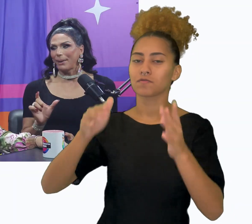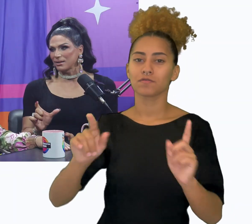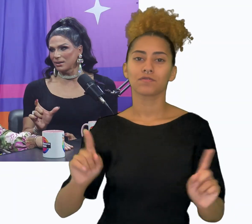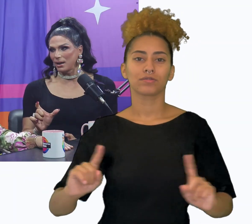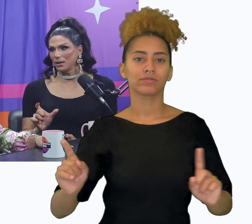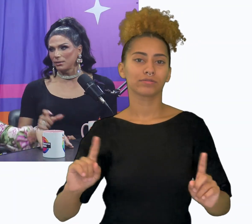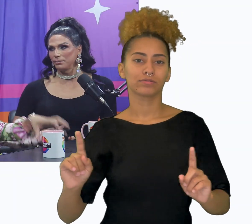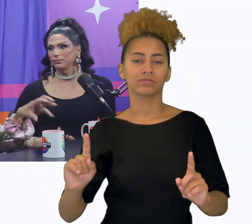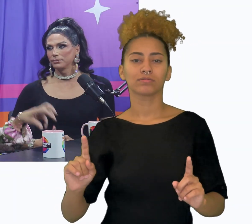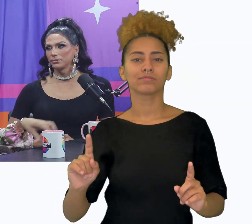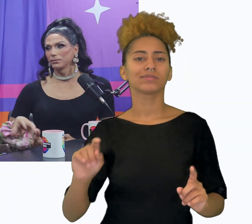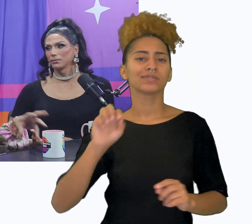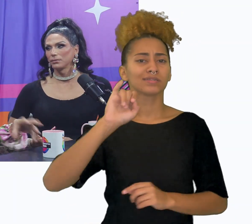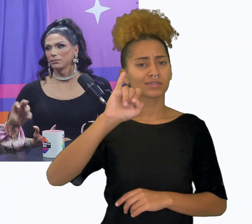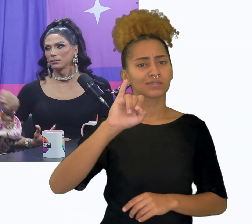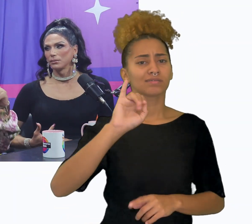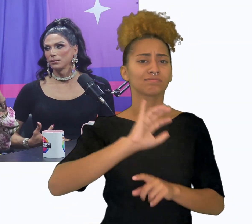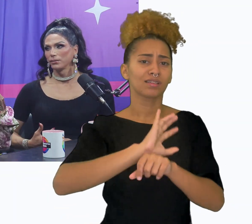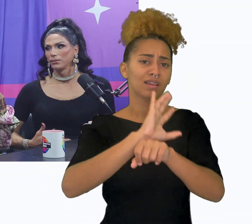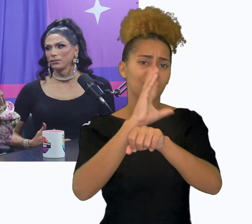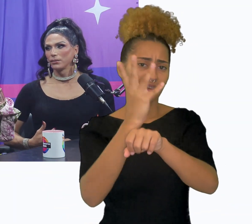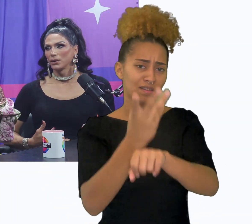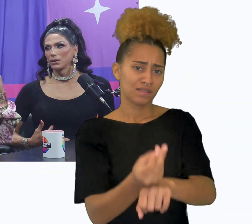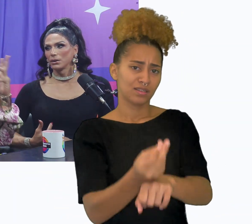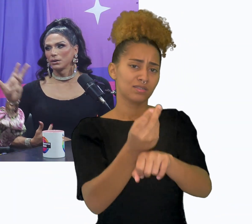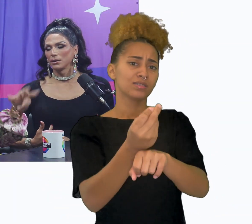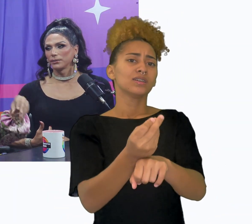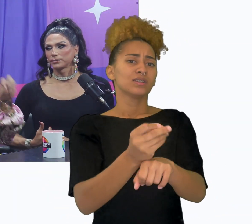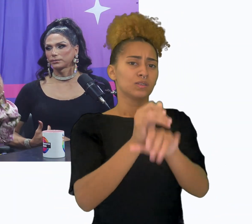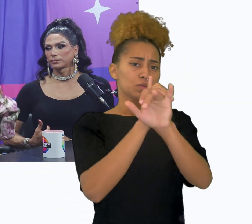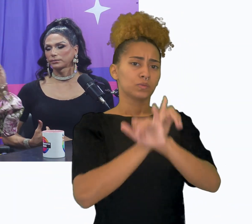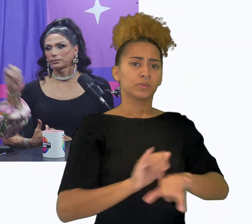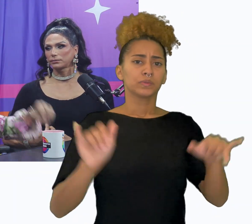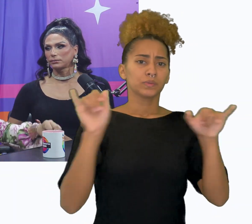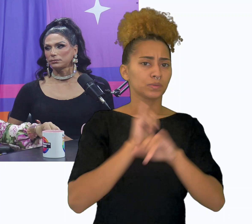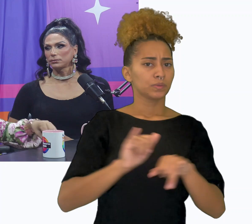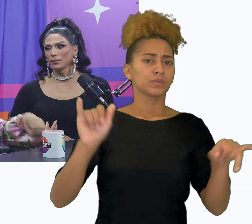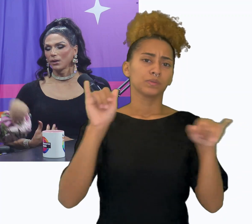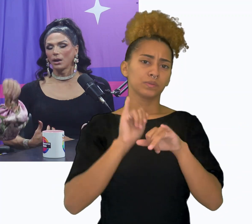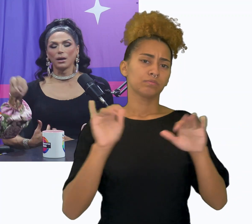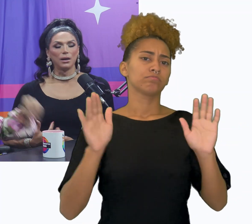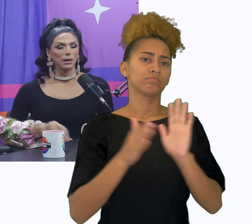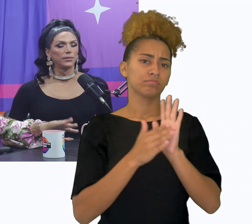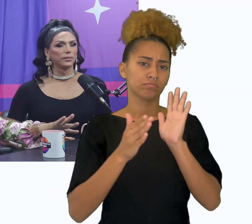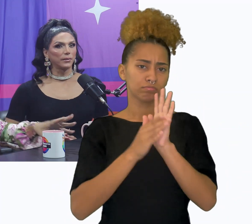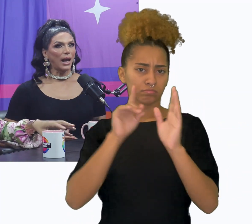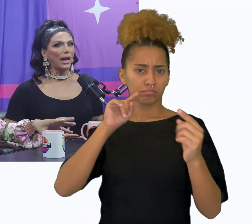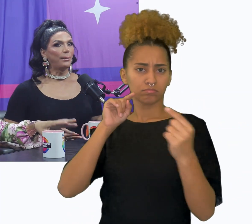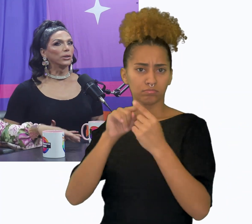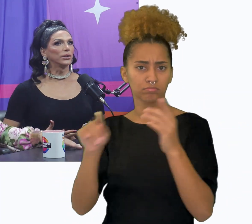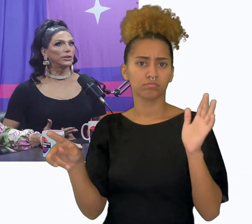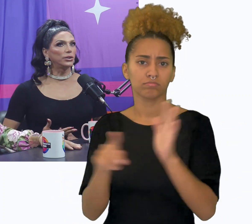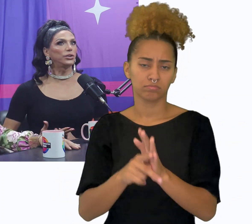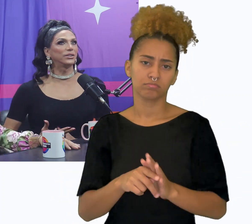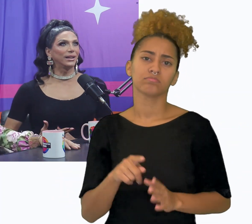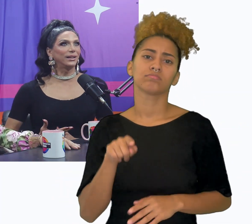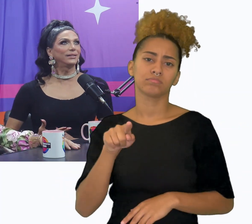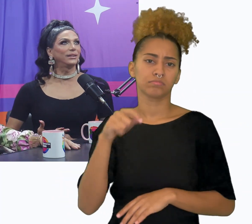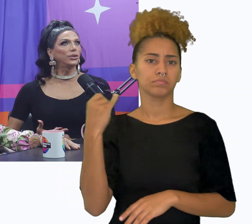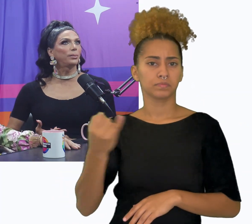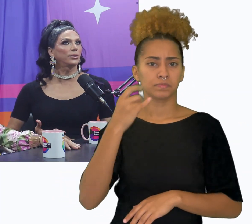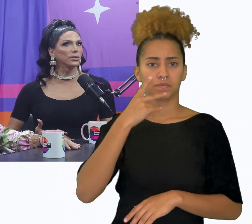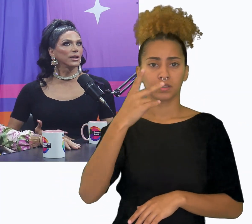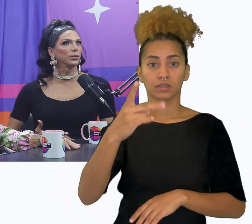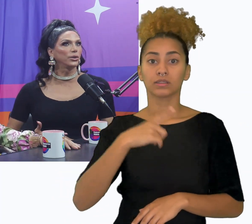Uma parcela... Se não for um evento muito bem divulgado com propósito daquele show. É importante a gente dizer